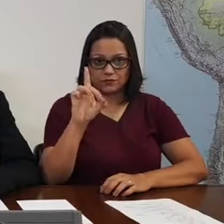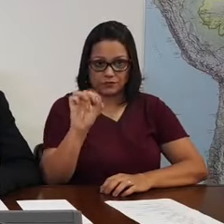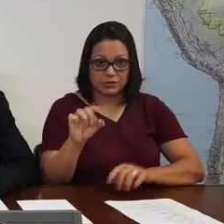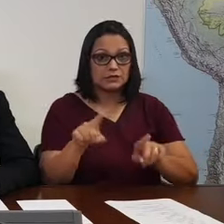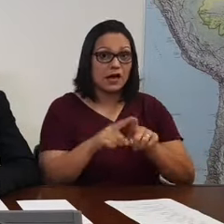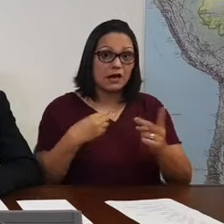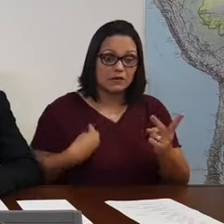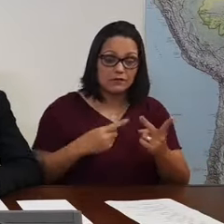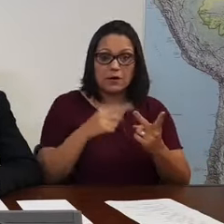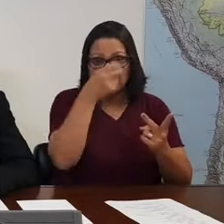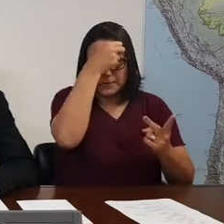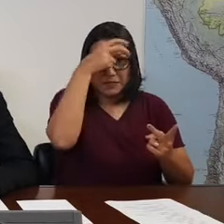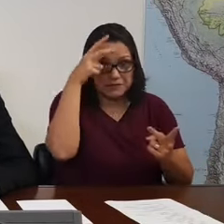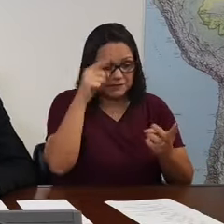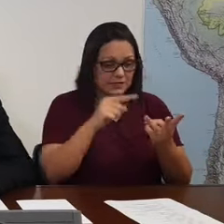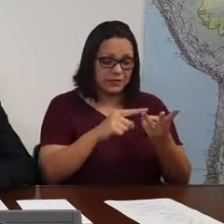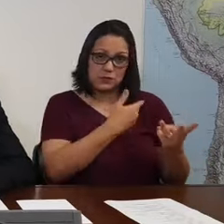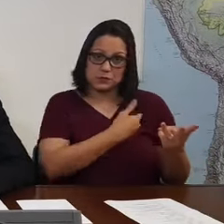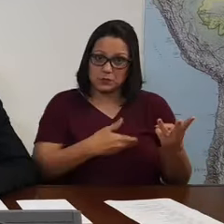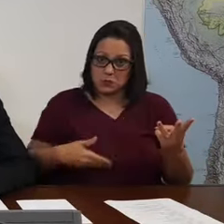prefeito local, o governador,